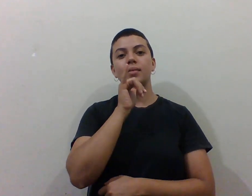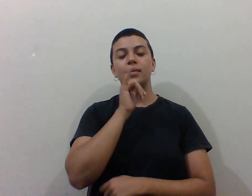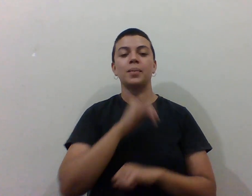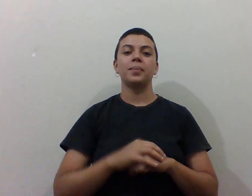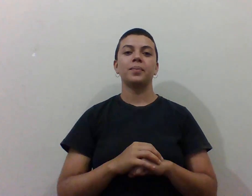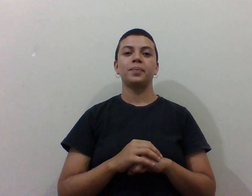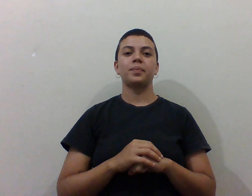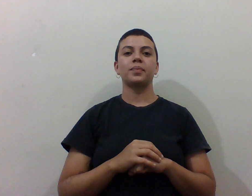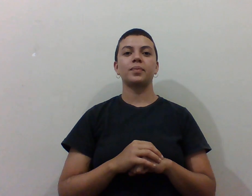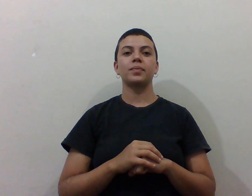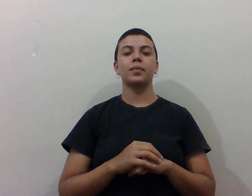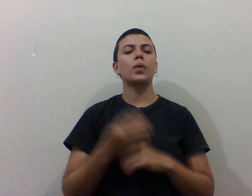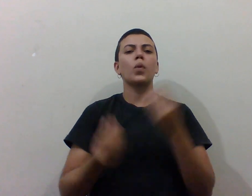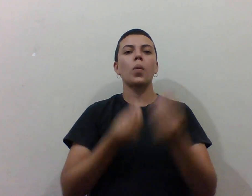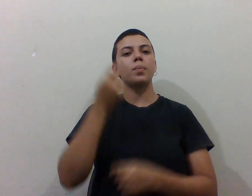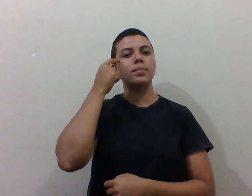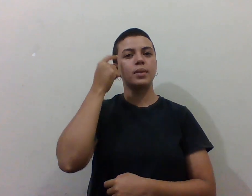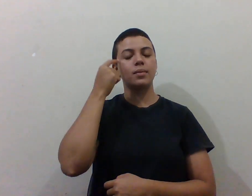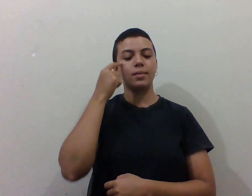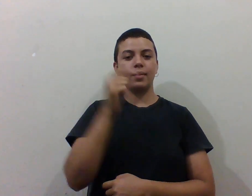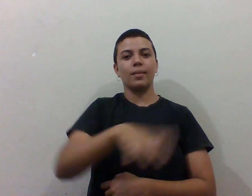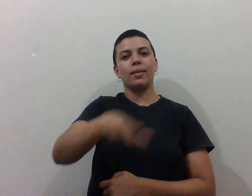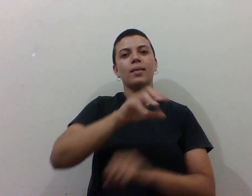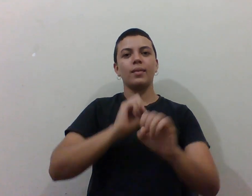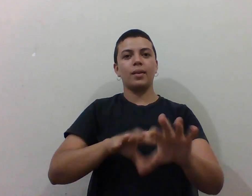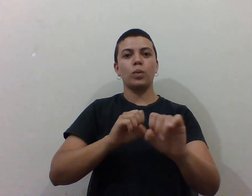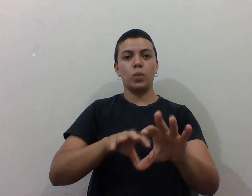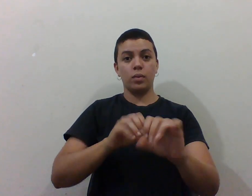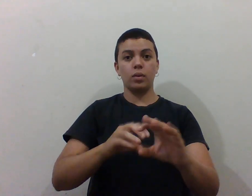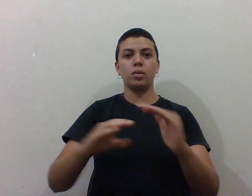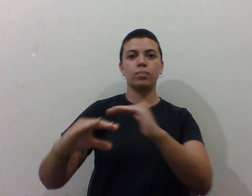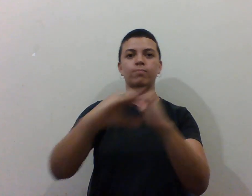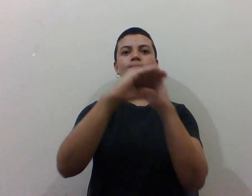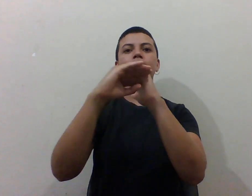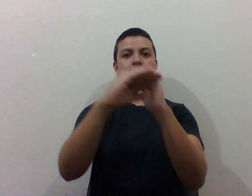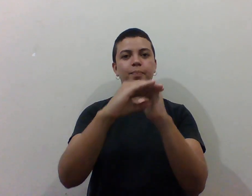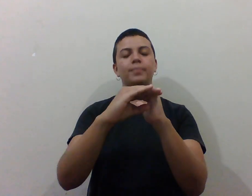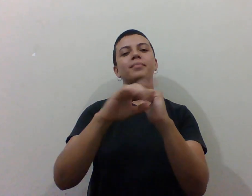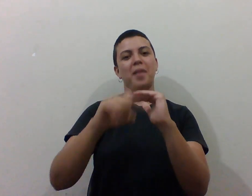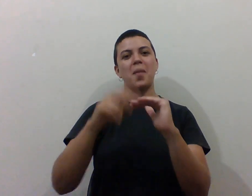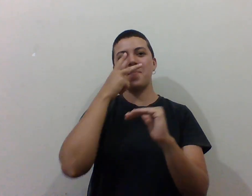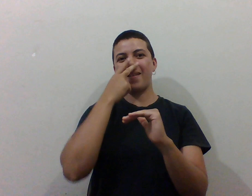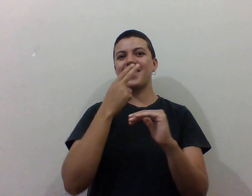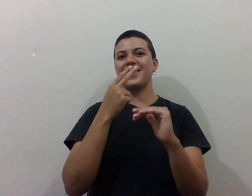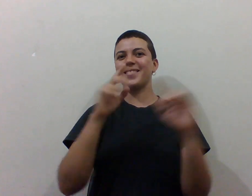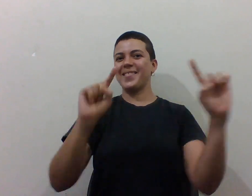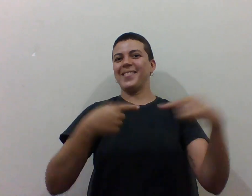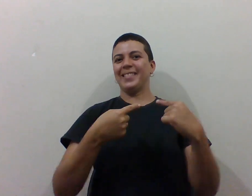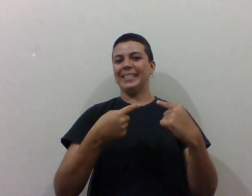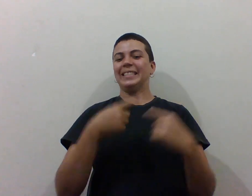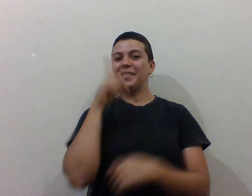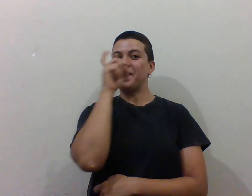educação para a equidade, para o respeito à diversidade. Então, o desafio que ela me deu foi enorme. Eu vou falar de alguns